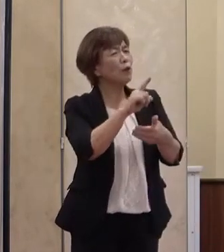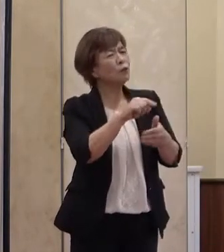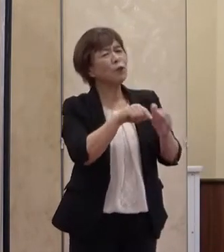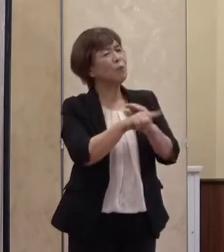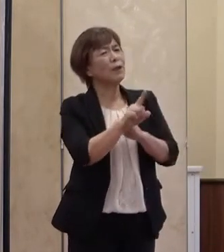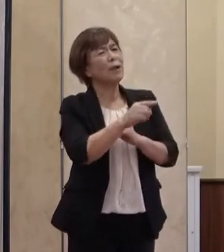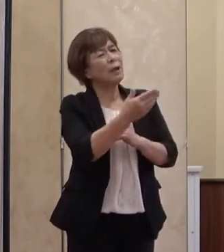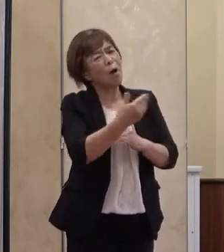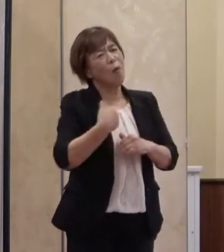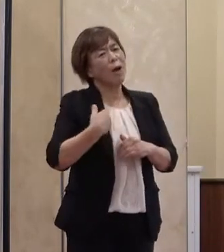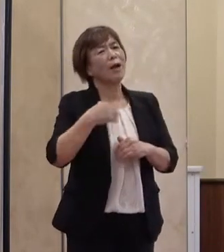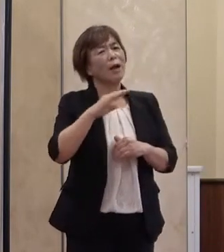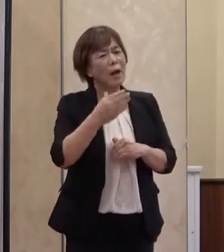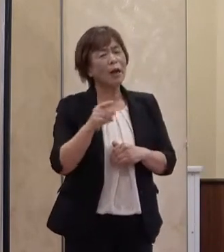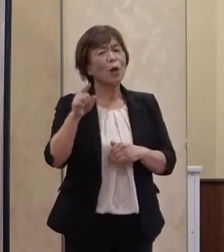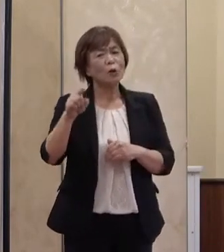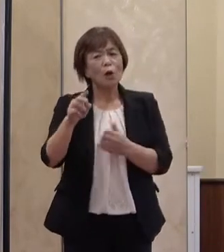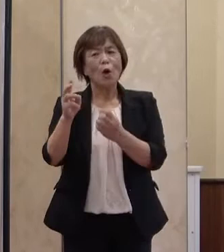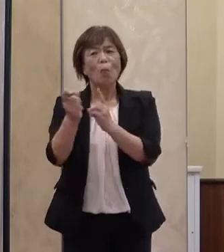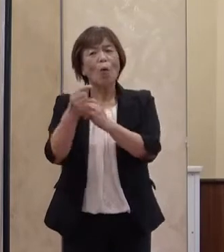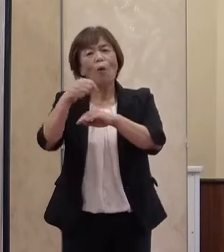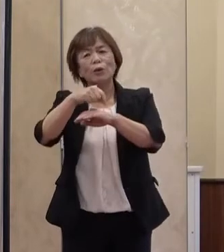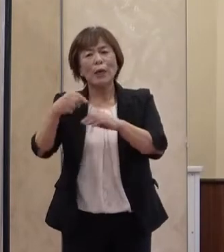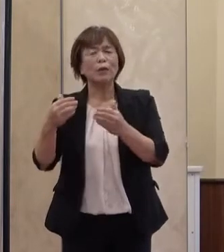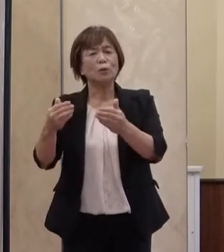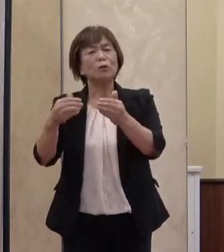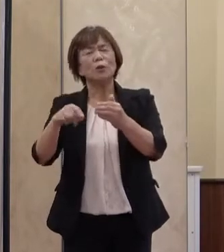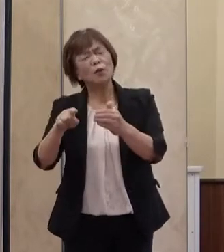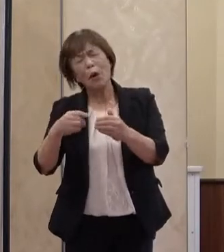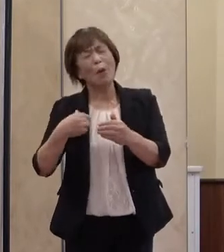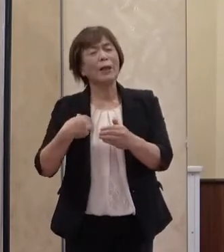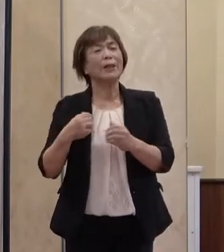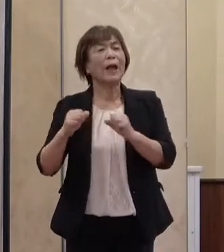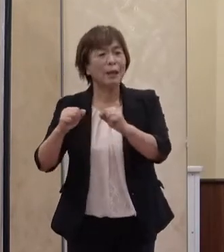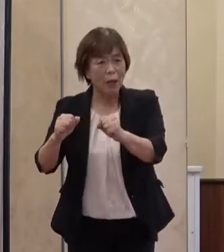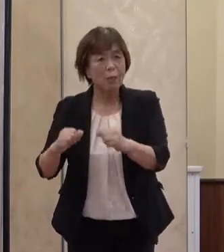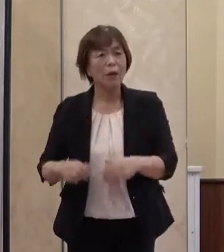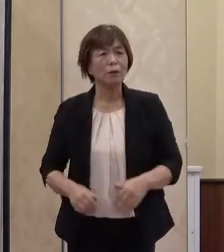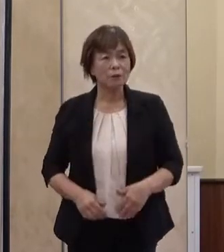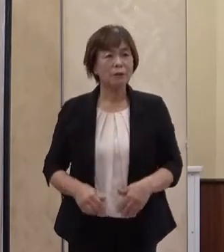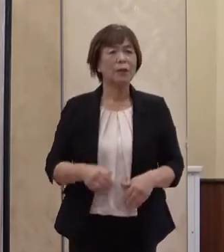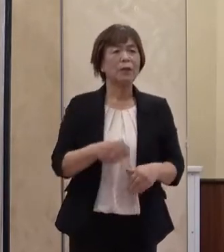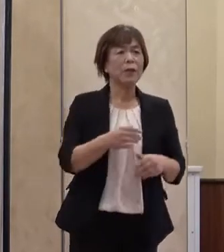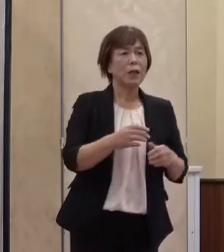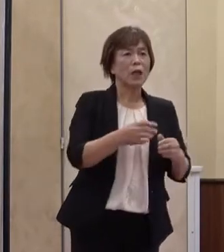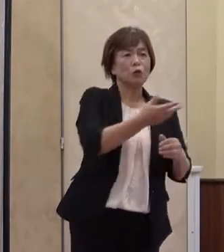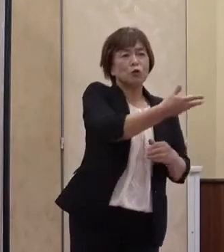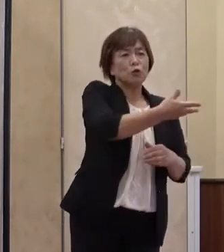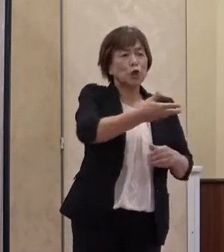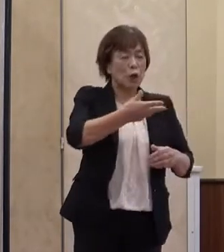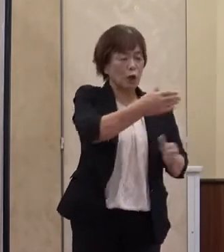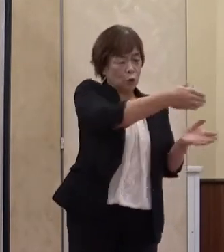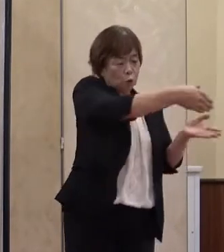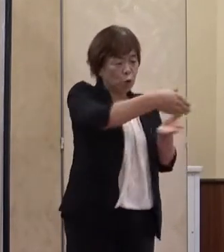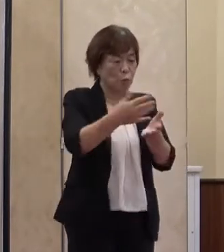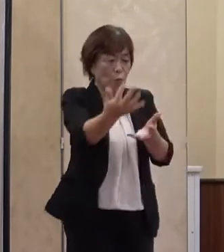に進めているということです。 すいません、川田教授はその水門を乗り越えて川を津波が遡